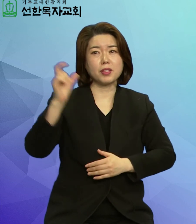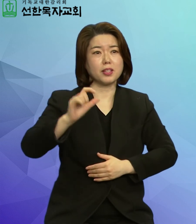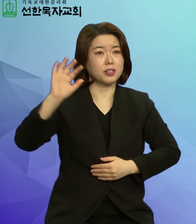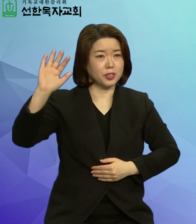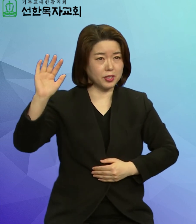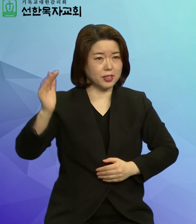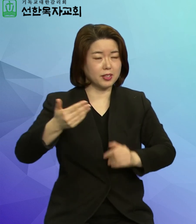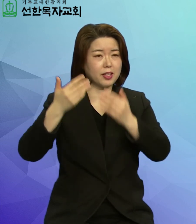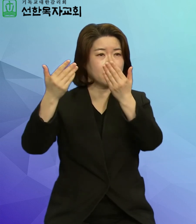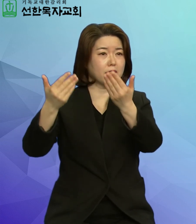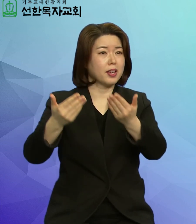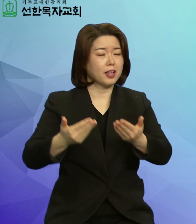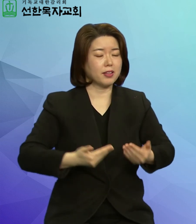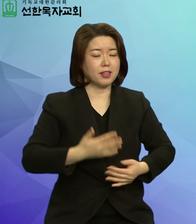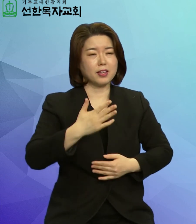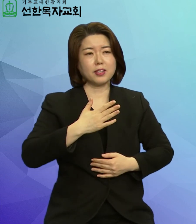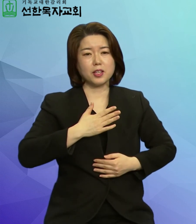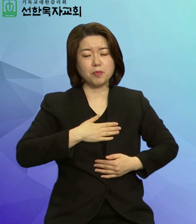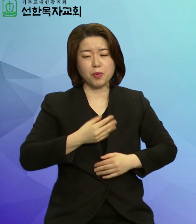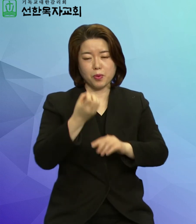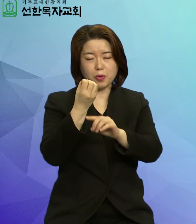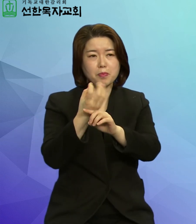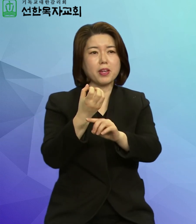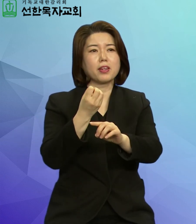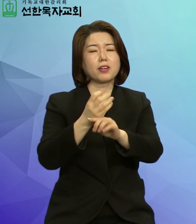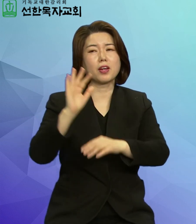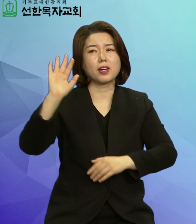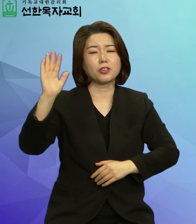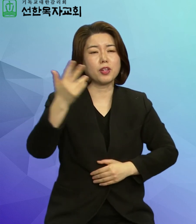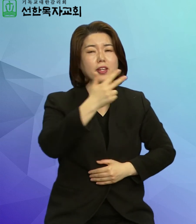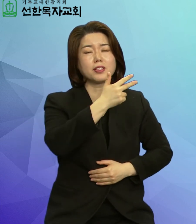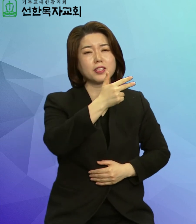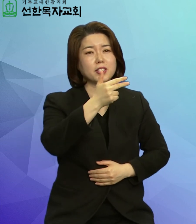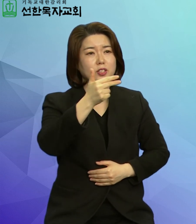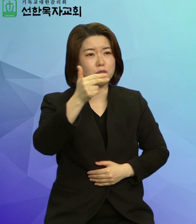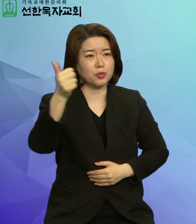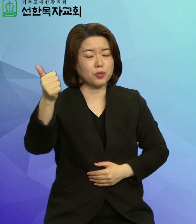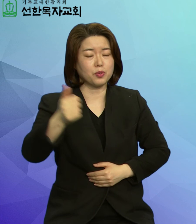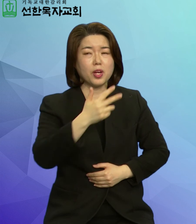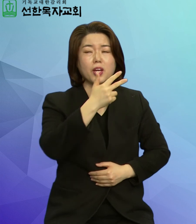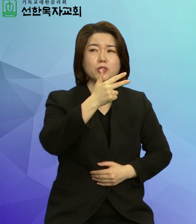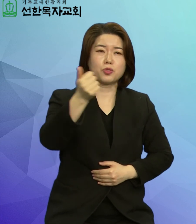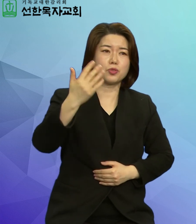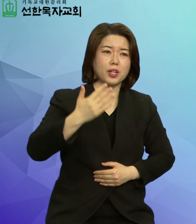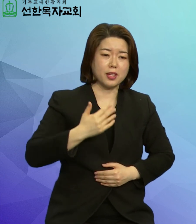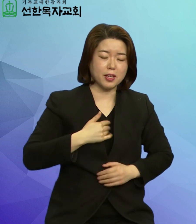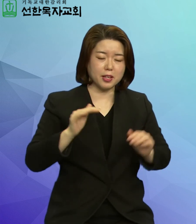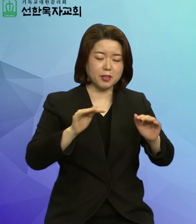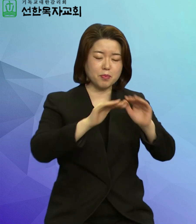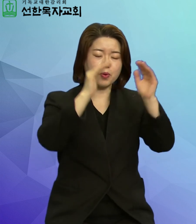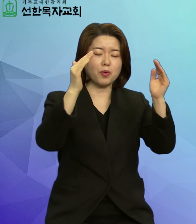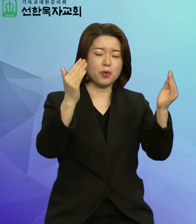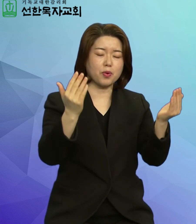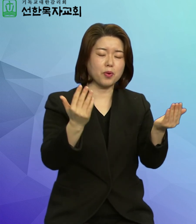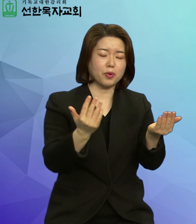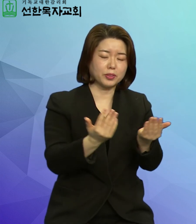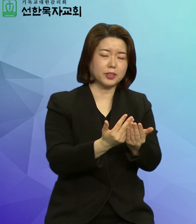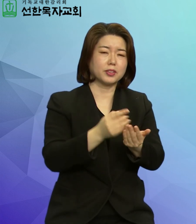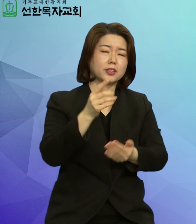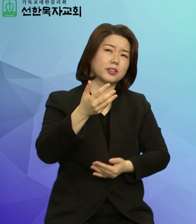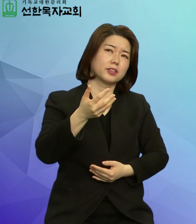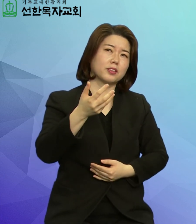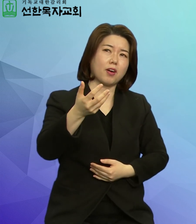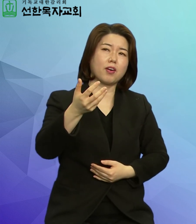약할 때 강한 되시네 나의 보배가 되신 주